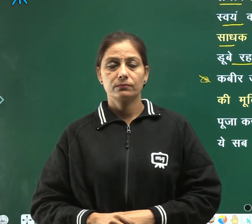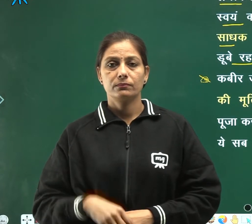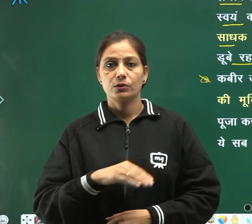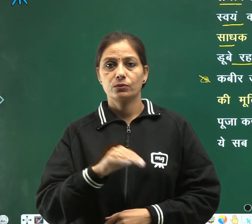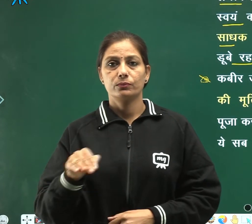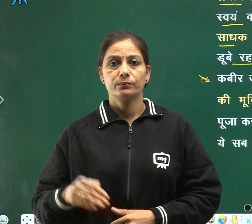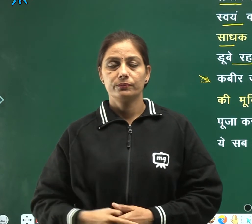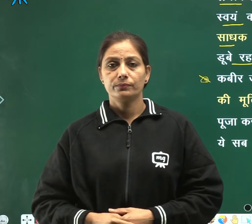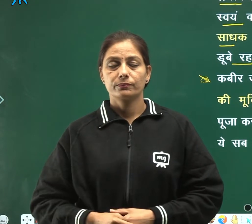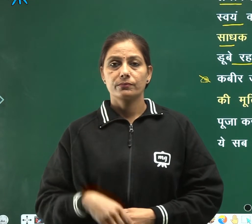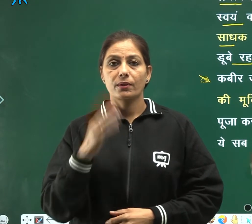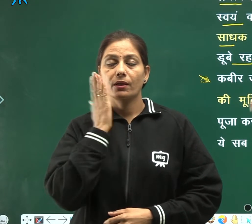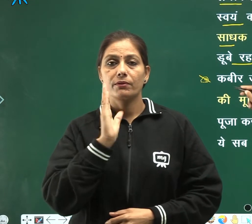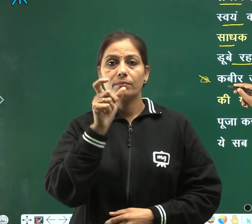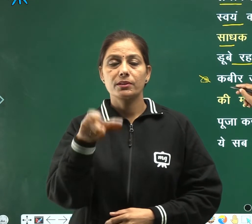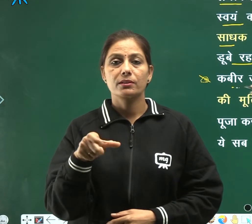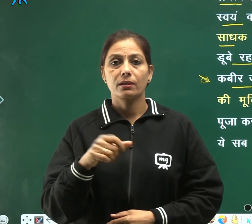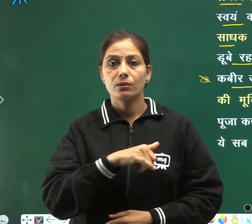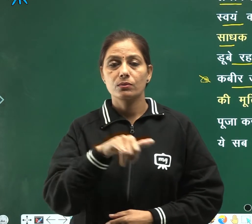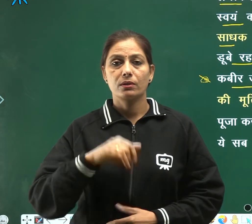बच्चों, कबीर जी के अनुसार